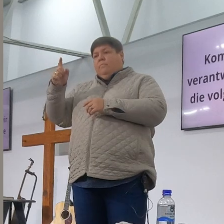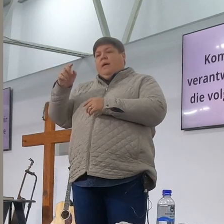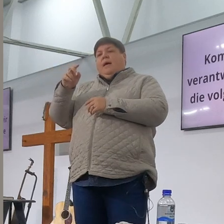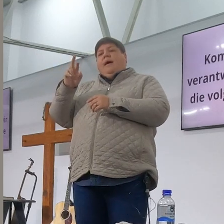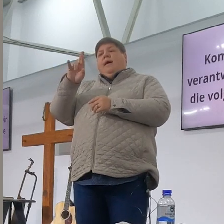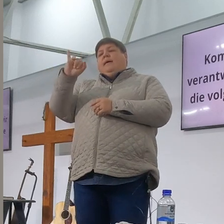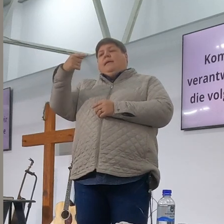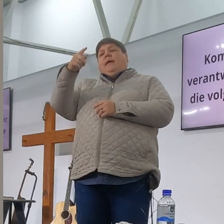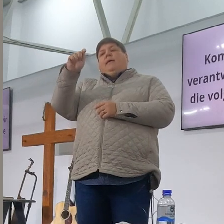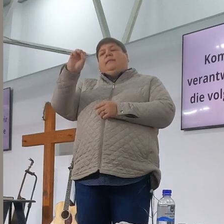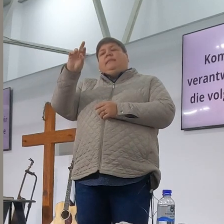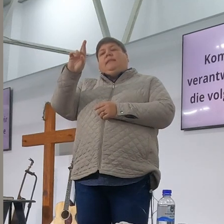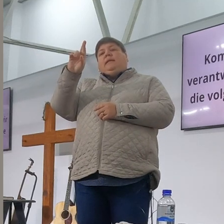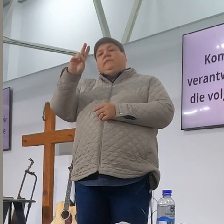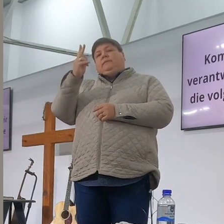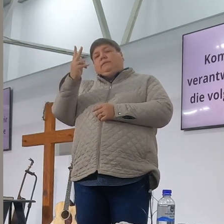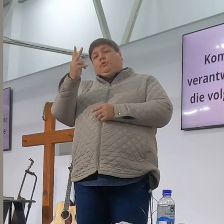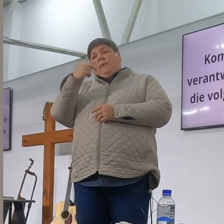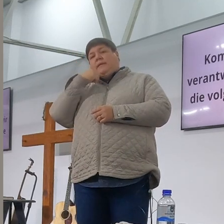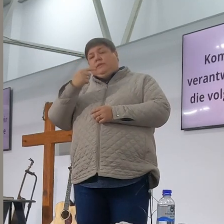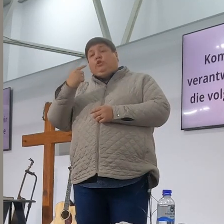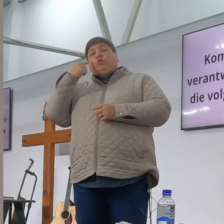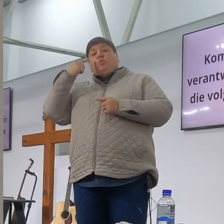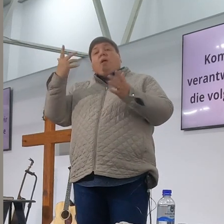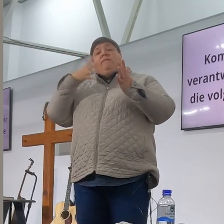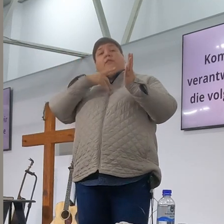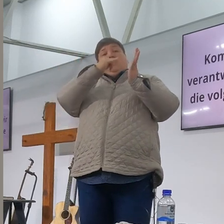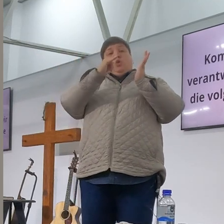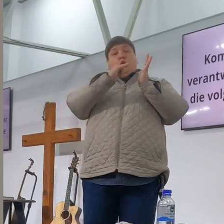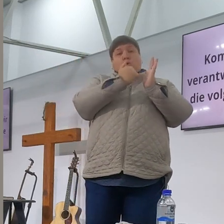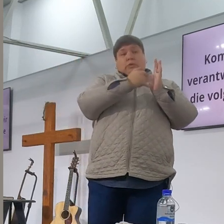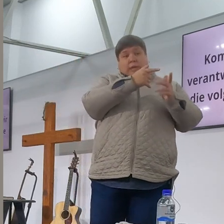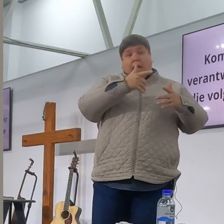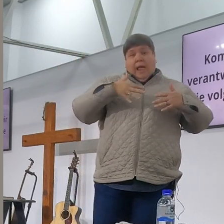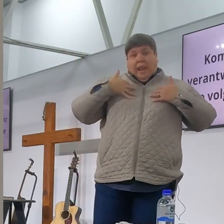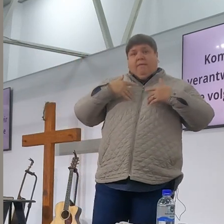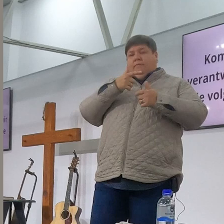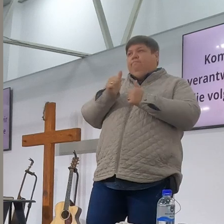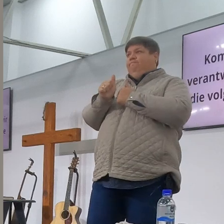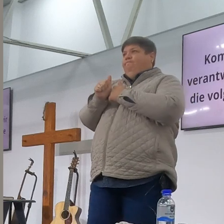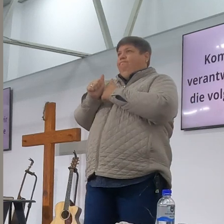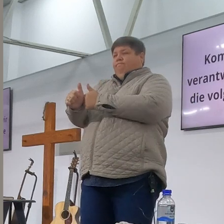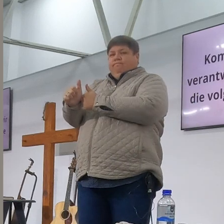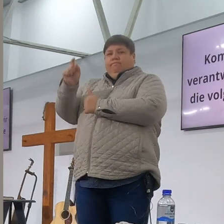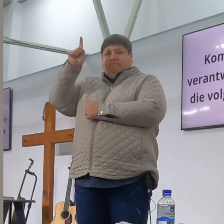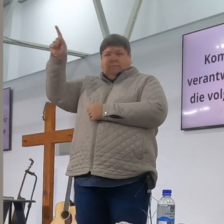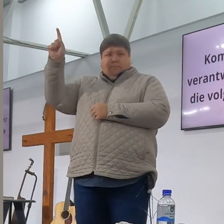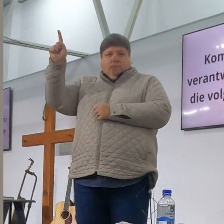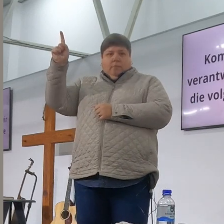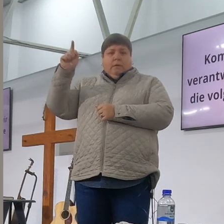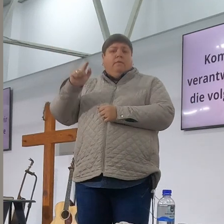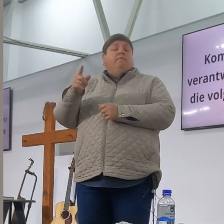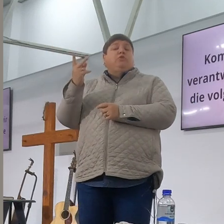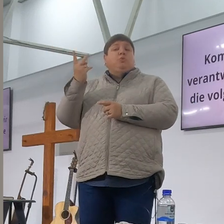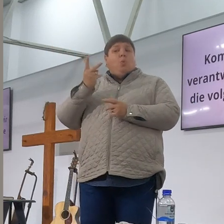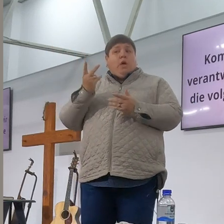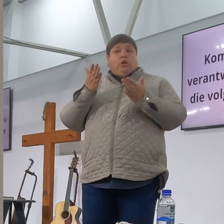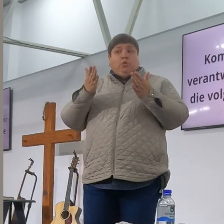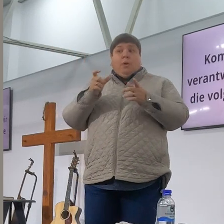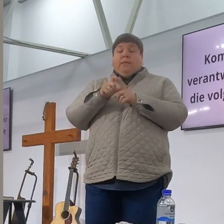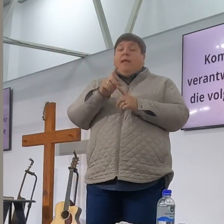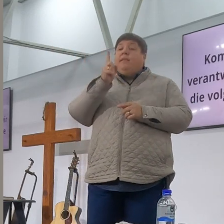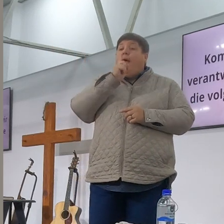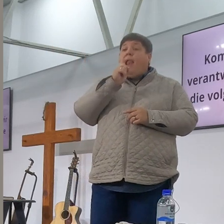sê, solank as wat Joshua gelewe het, het die volk die Here gedien. Dit was ook nog so, terwyl die